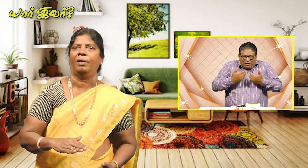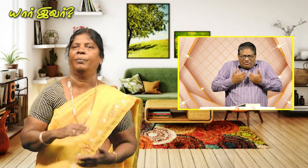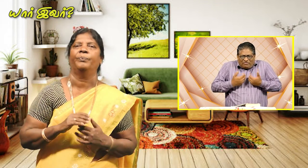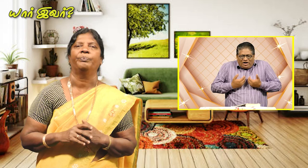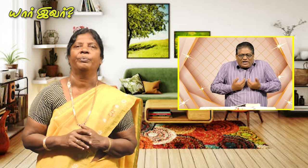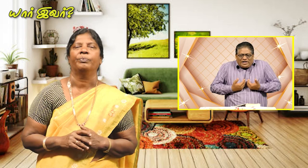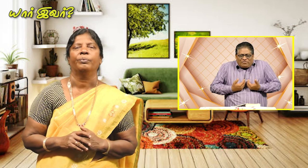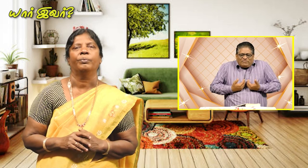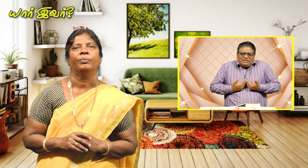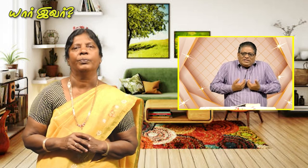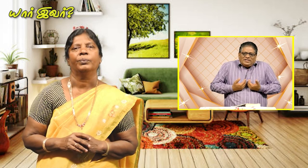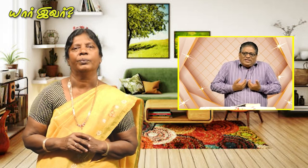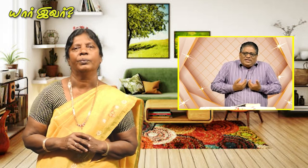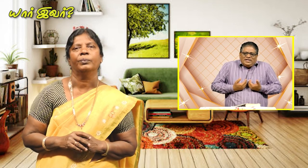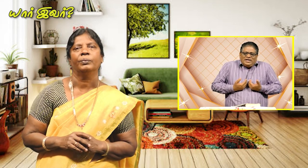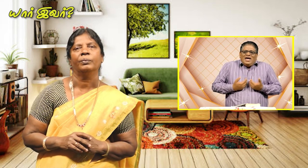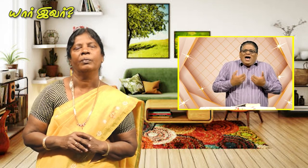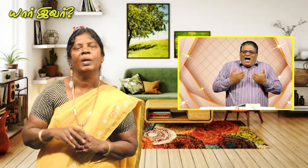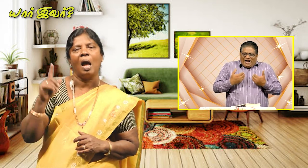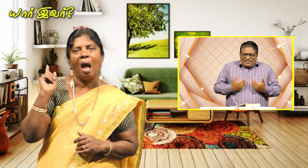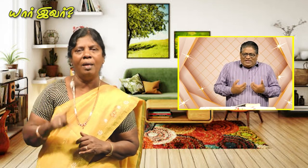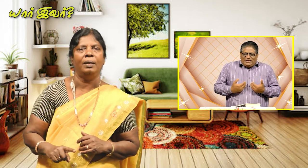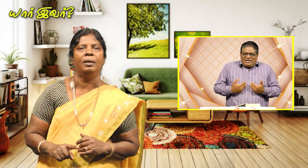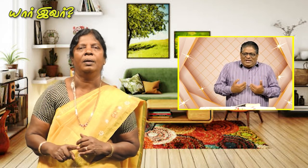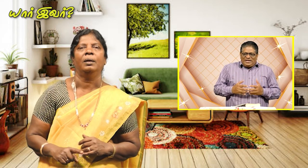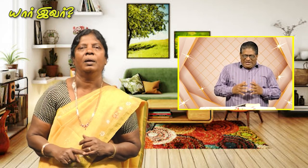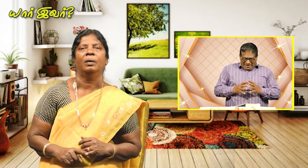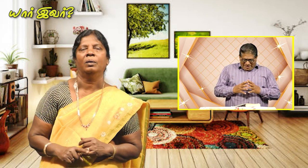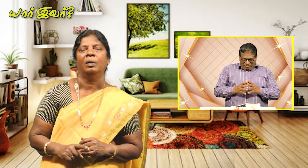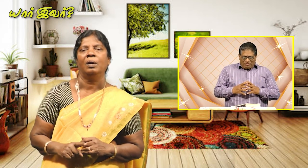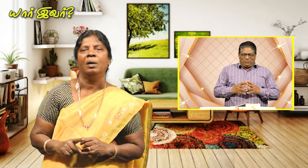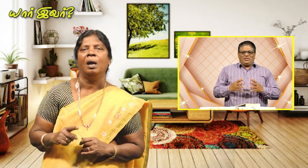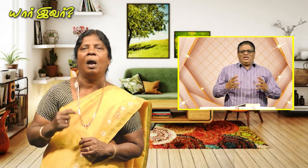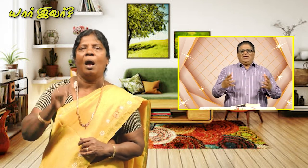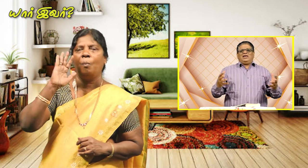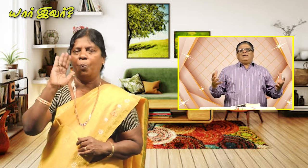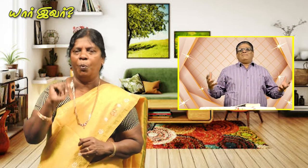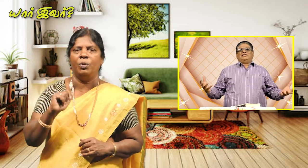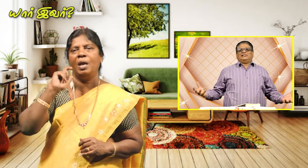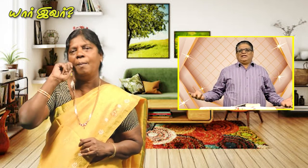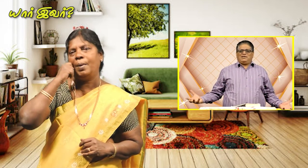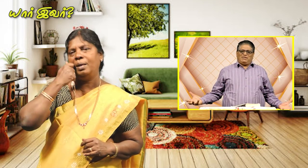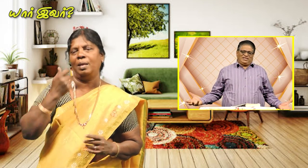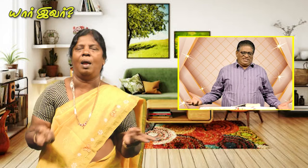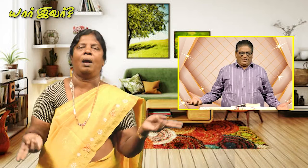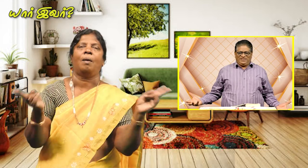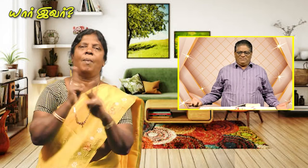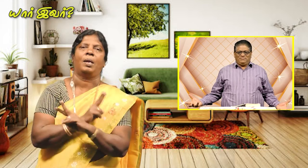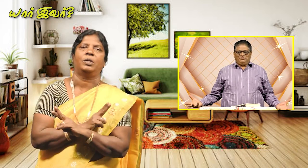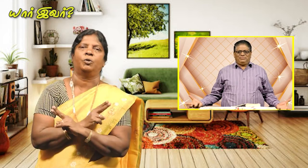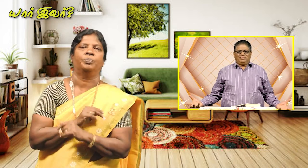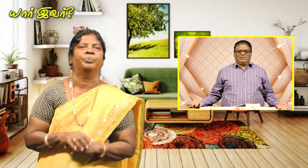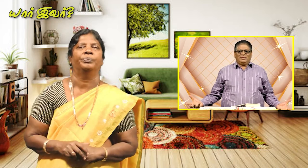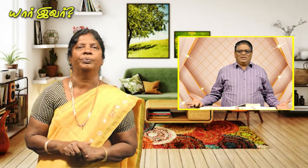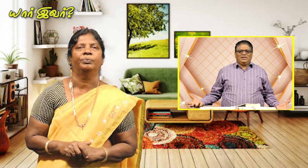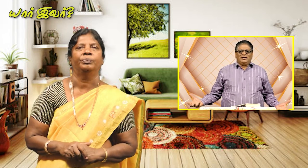இயல்புகள் வாழ்க்கைக்குள்ள வந்துருது, அது என்ன ஒரு புதிய மனுஷனா மாத்திடு.